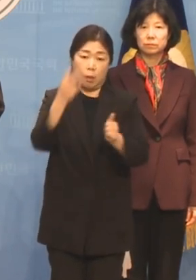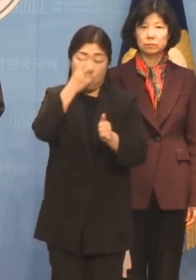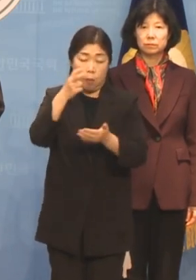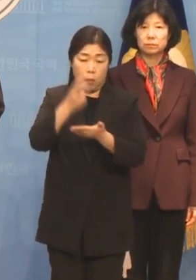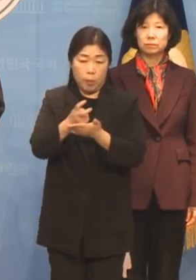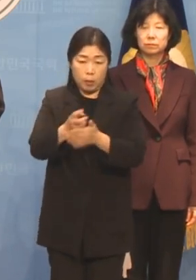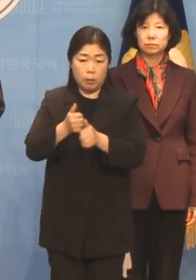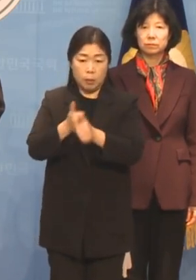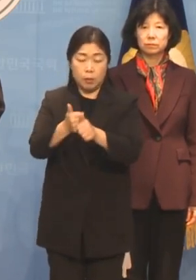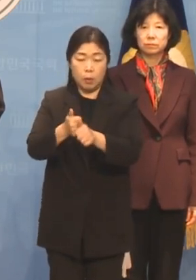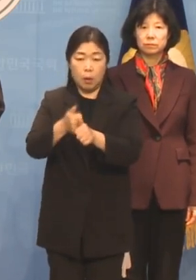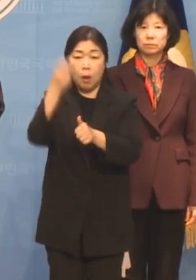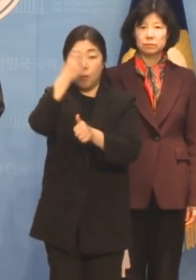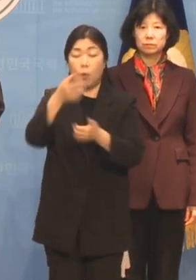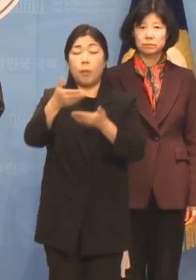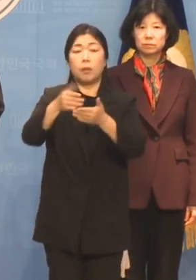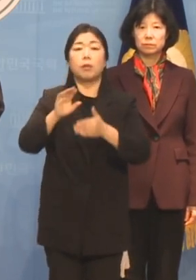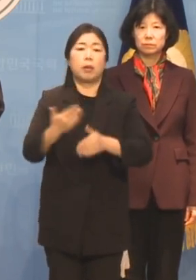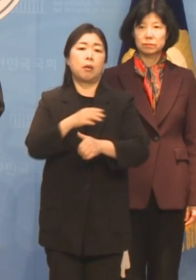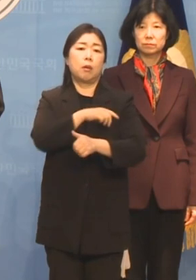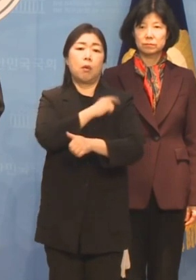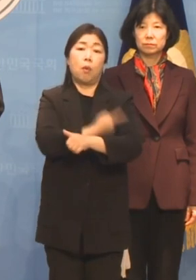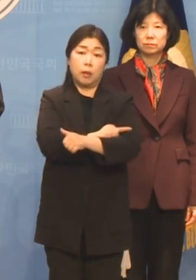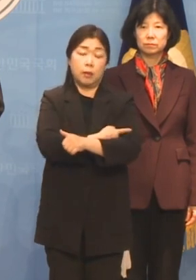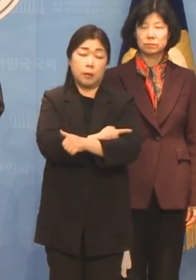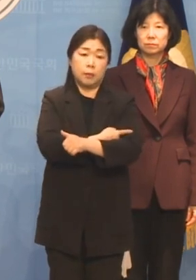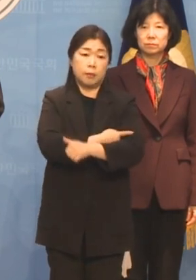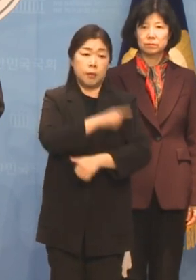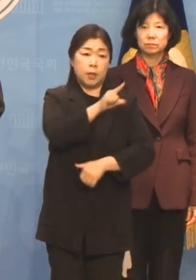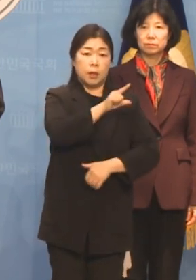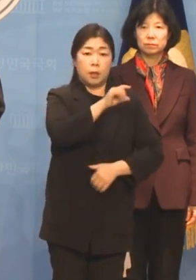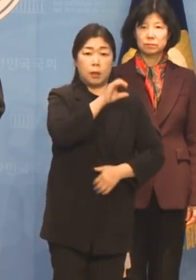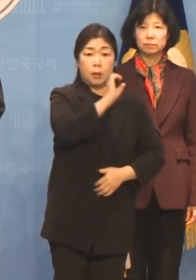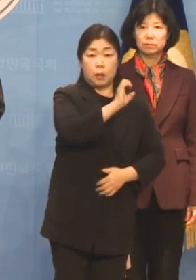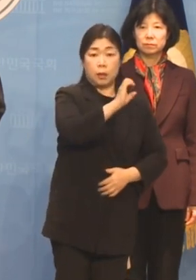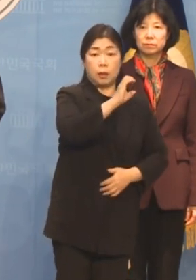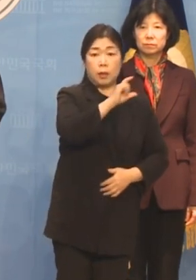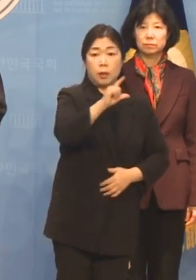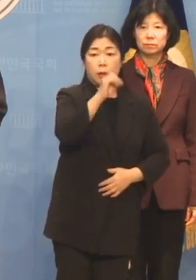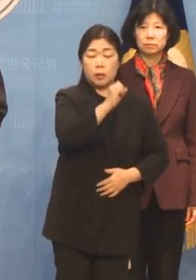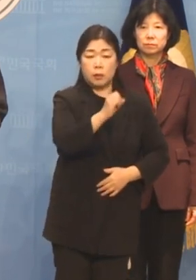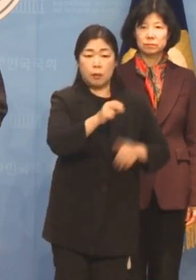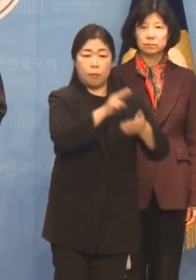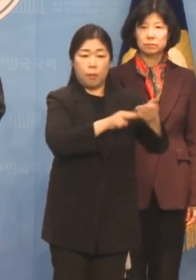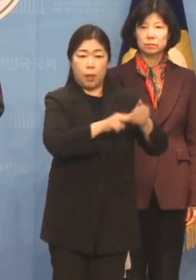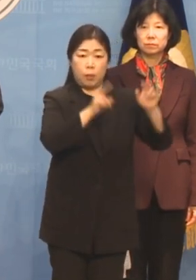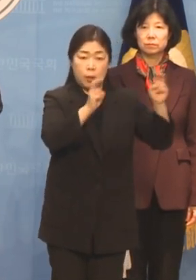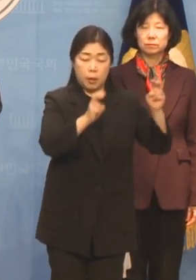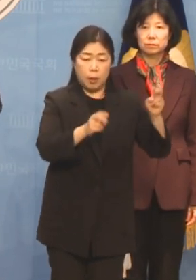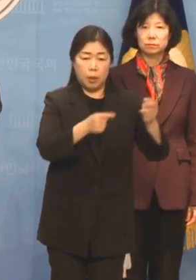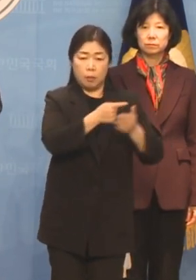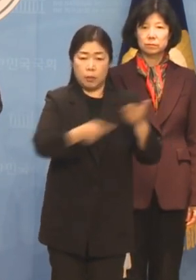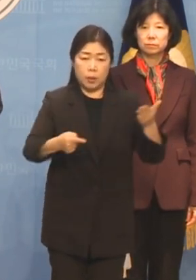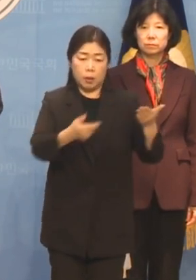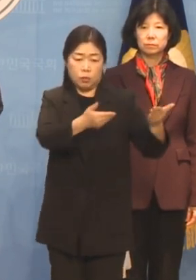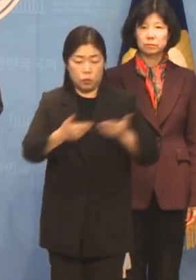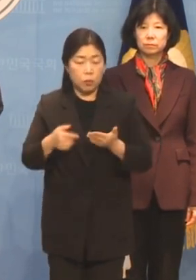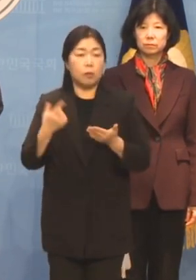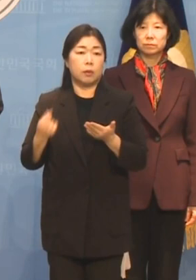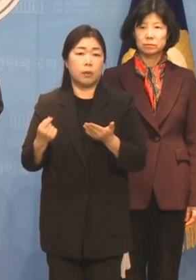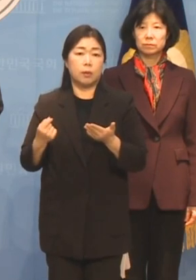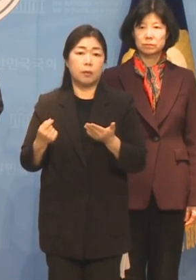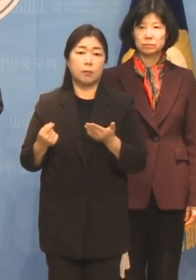할 권리를 ELS 판매 금융회사가 심각하게 침해했음을 지적하지 않을 수 없습니다. 그래서